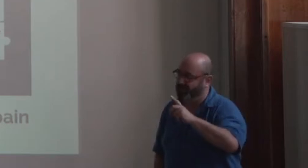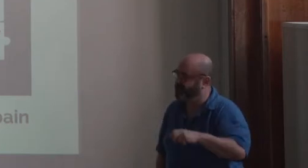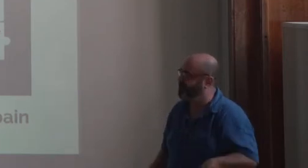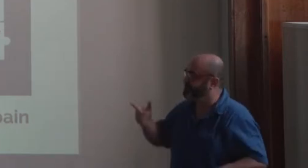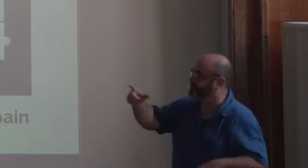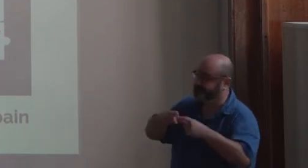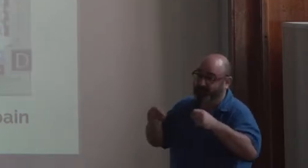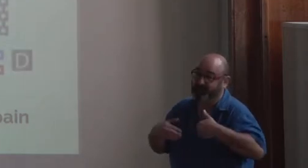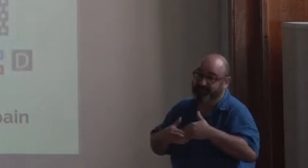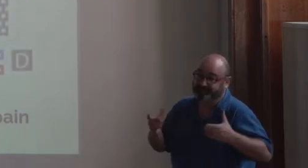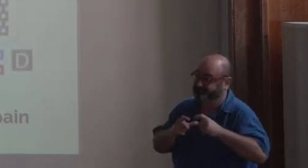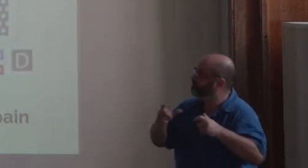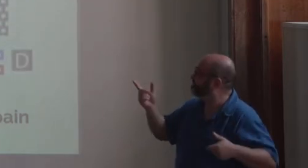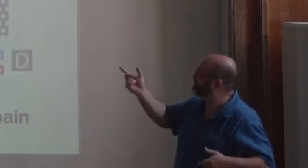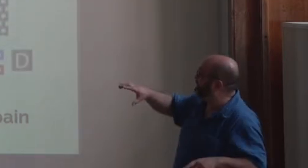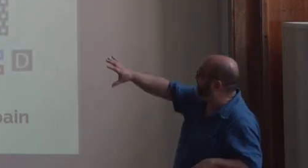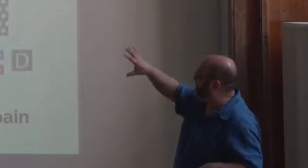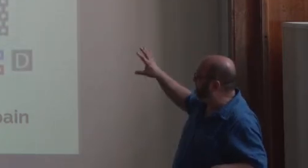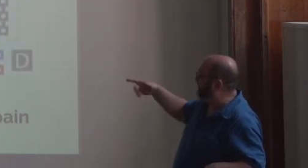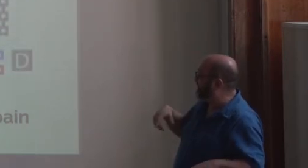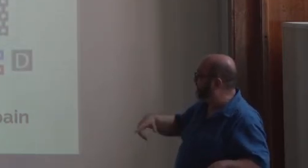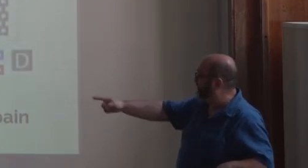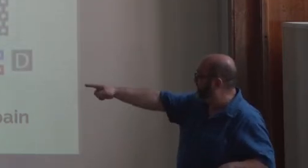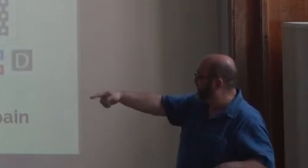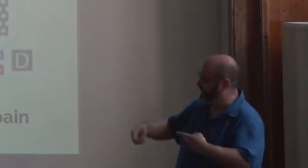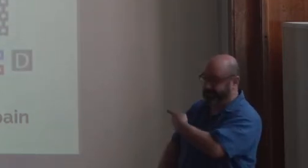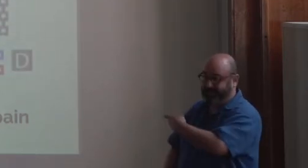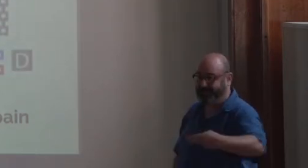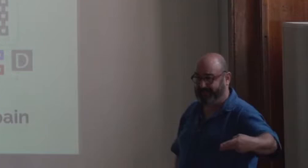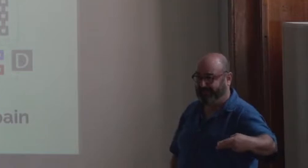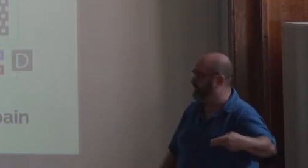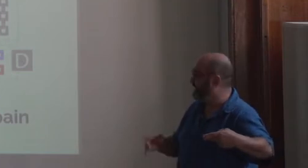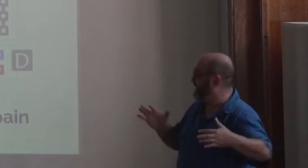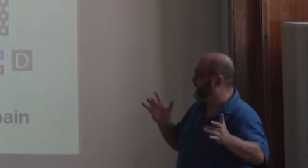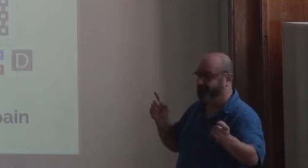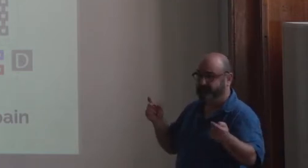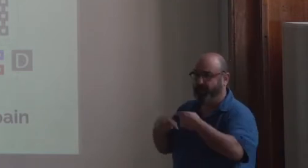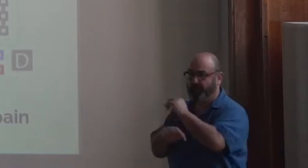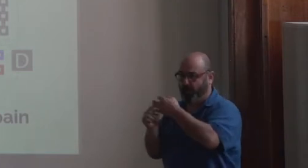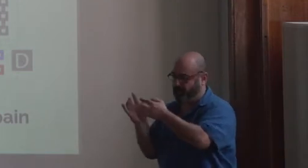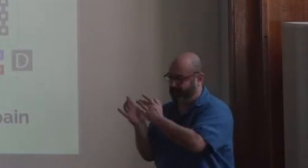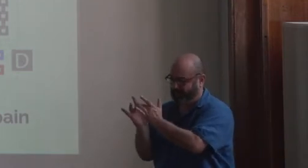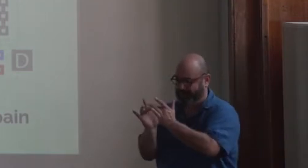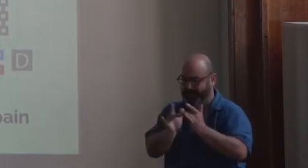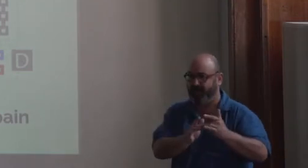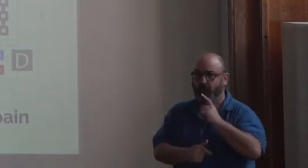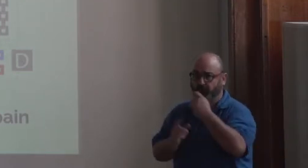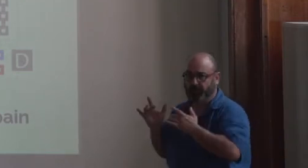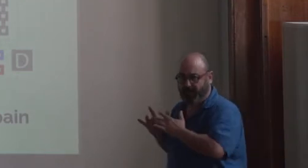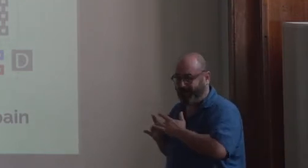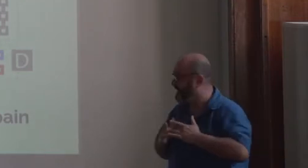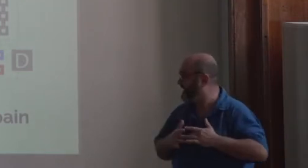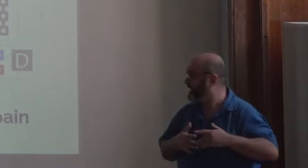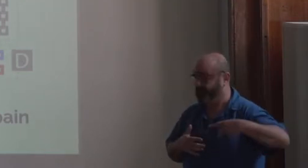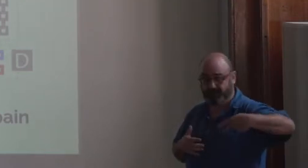qui ressemble à ceci. Et l'idée, c'est que vous avez deux lignes qui sont connectées entre elles. Donc tout le bleu est connecté, tout le rouge est connecté. En général,